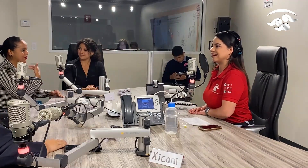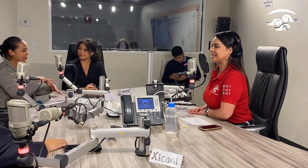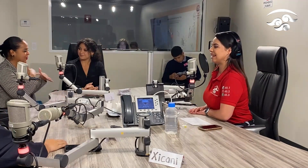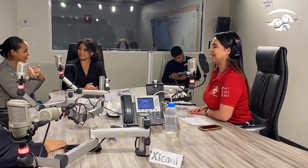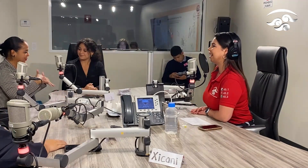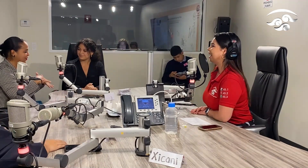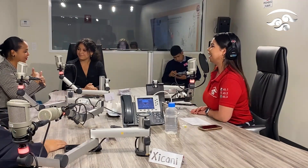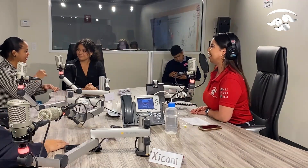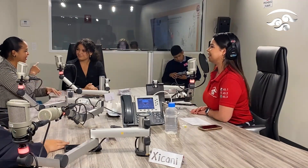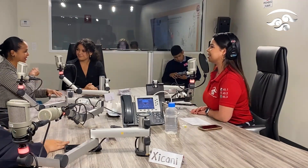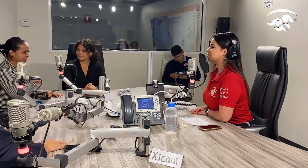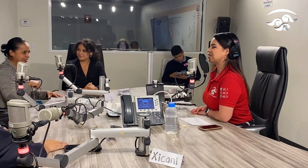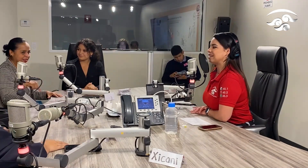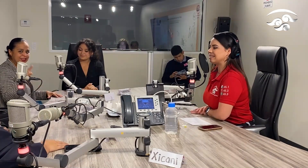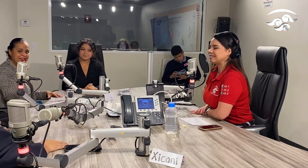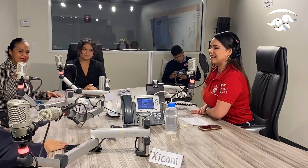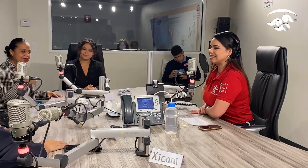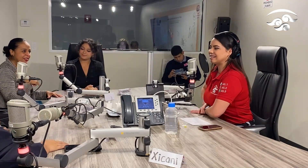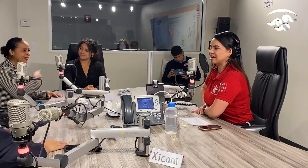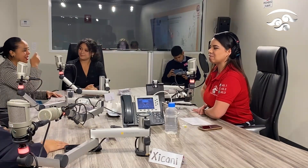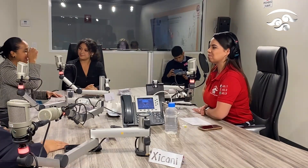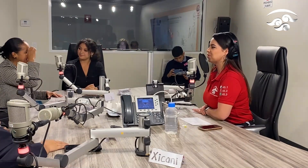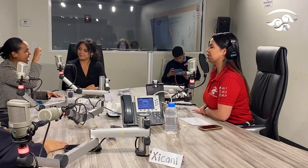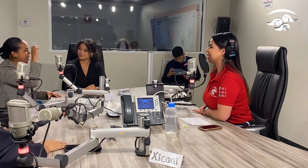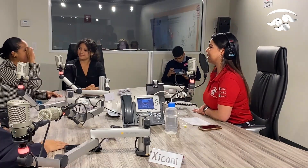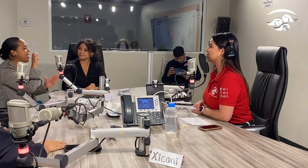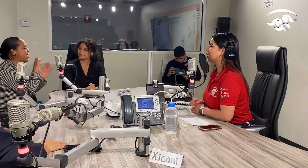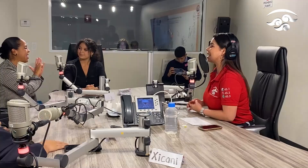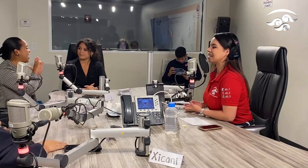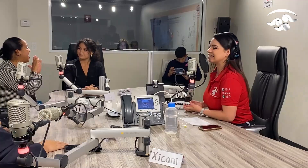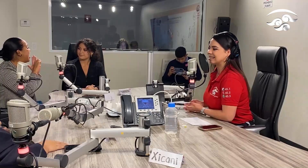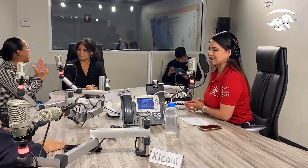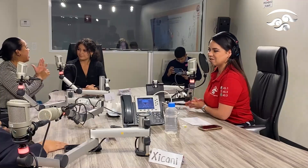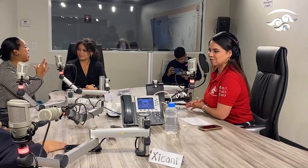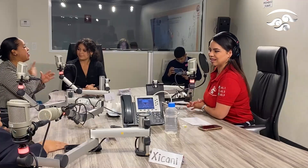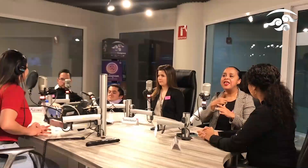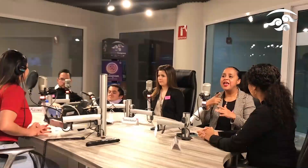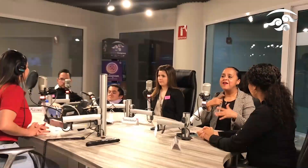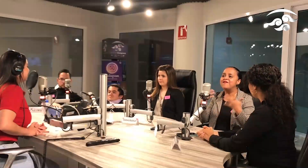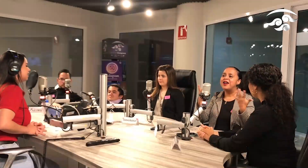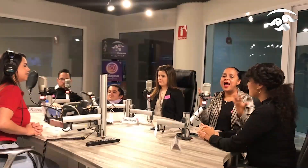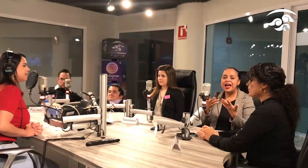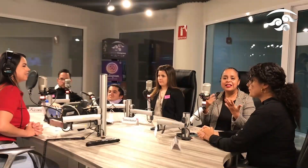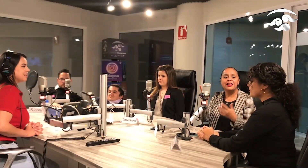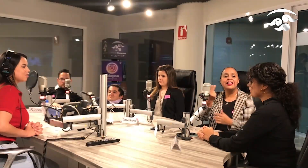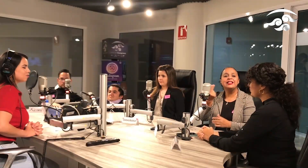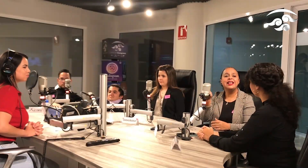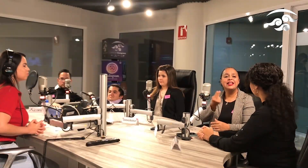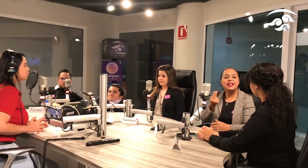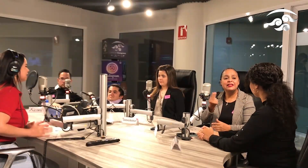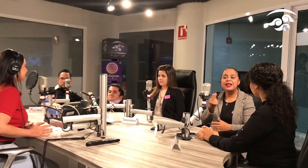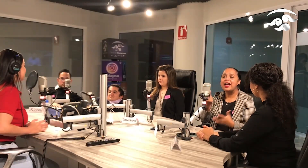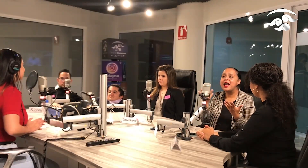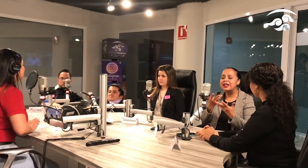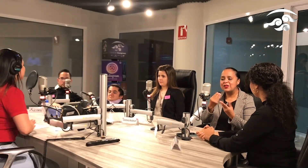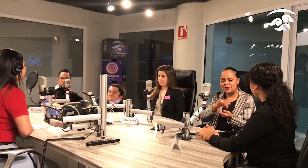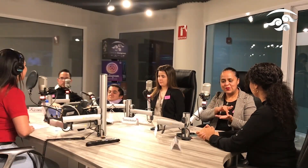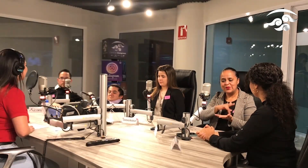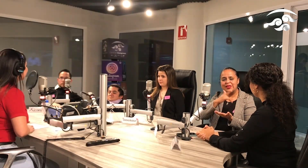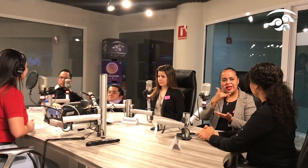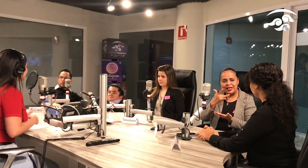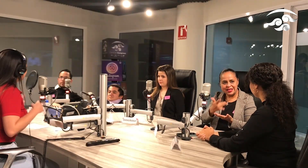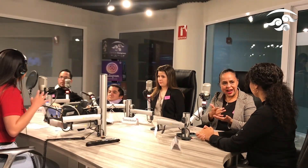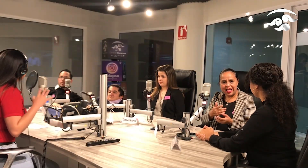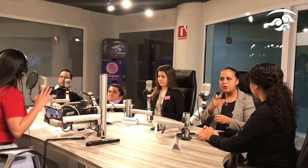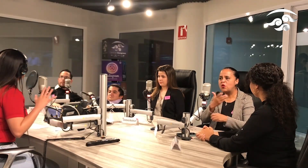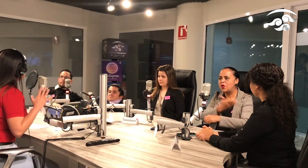bien esa experiencia, de ese ejemplo de lo que hay que hacer, lo que se necesita seguir haciendo. Muchas gracias por